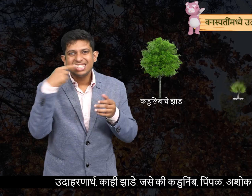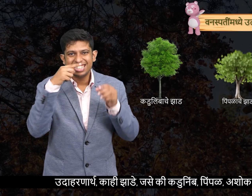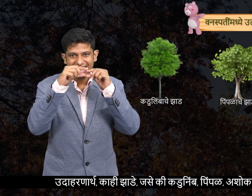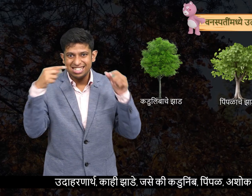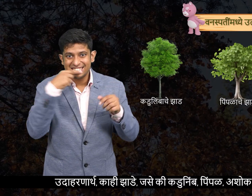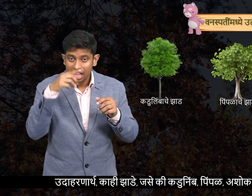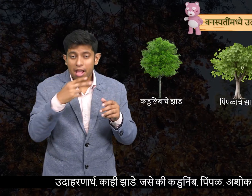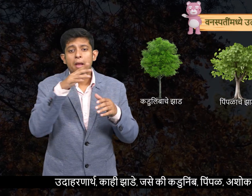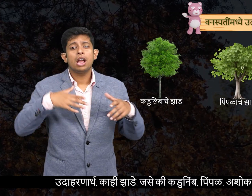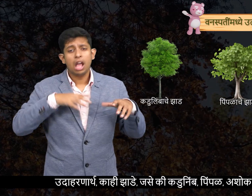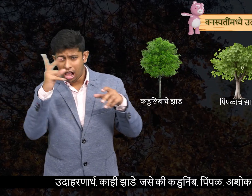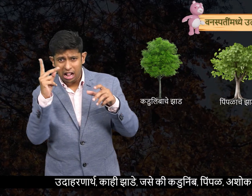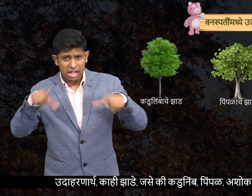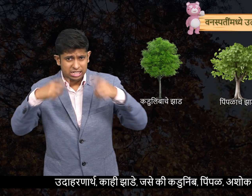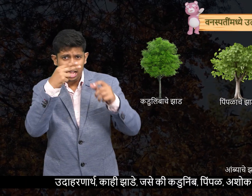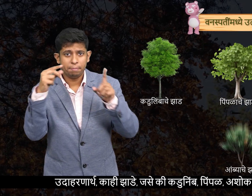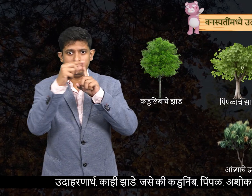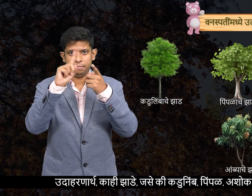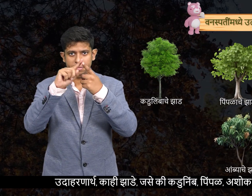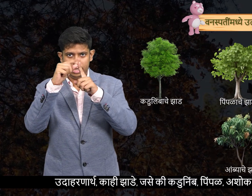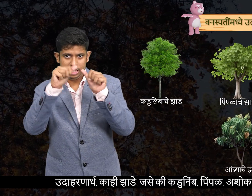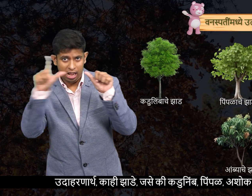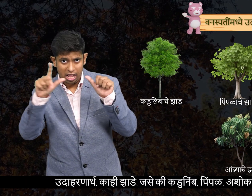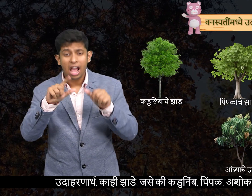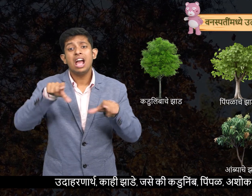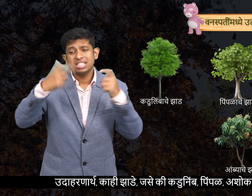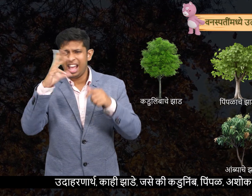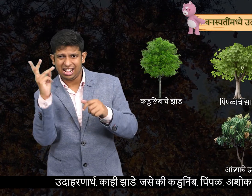जसे की कडुनिंब, पिंपळ,